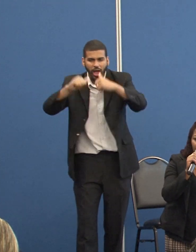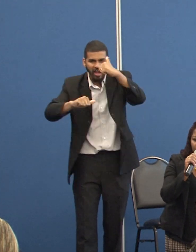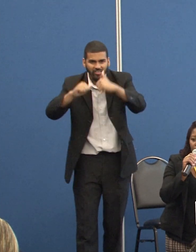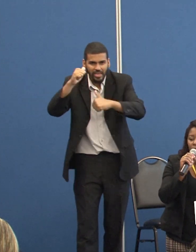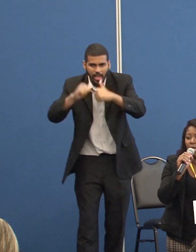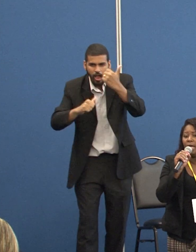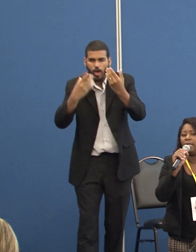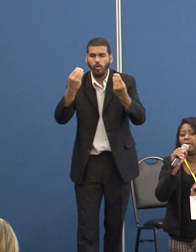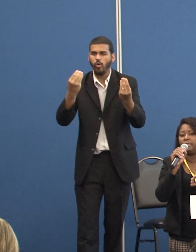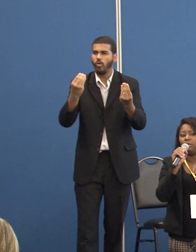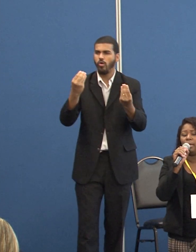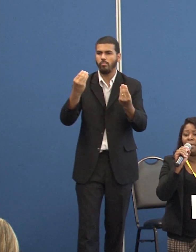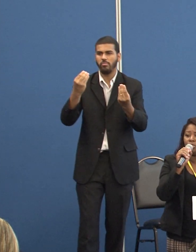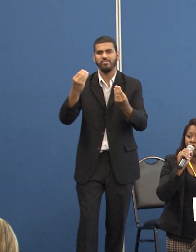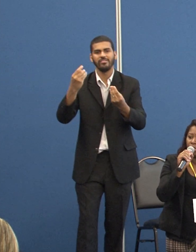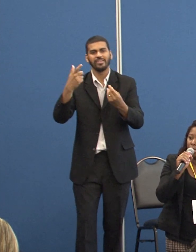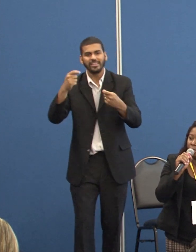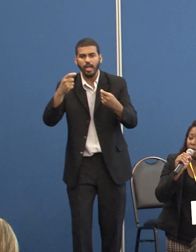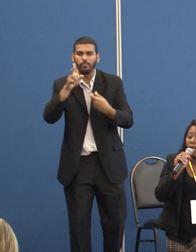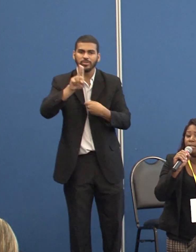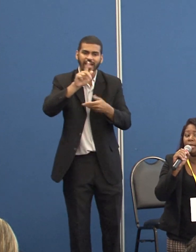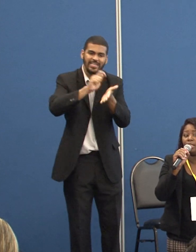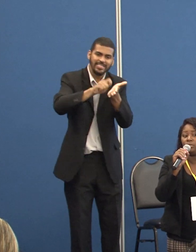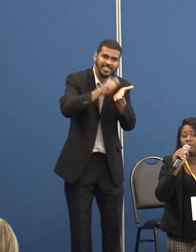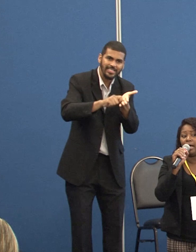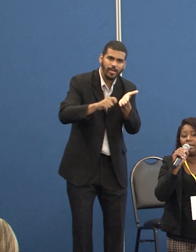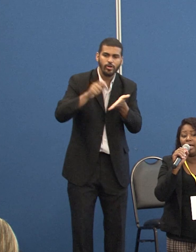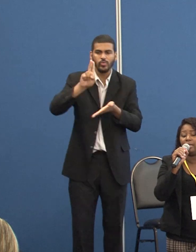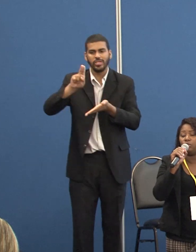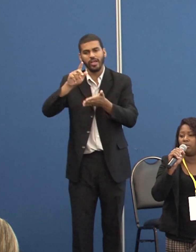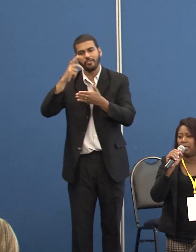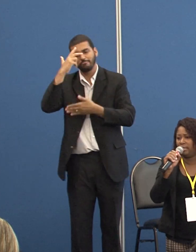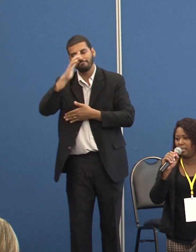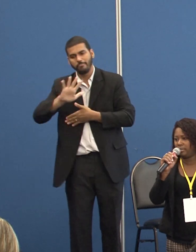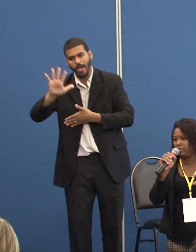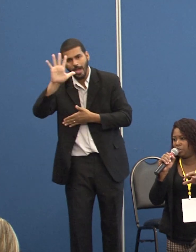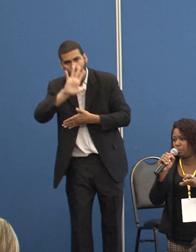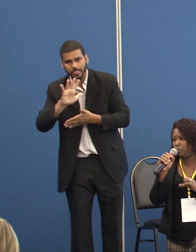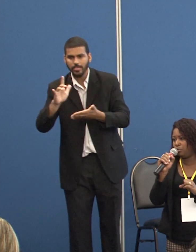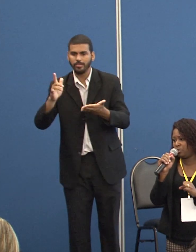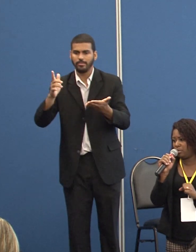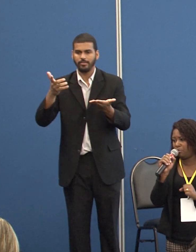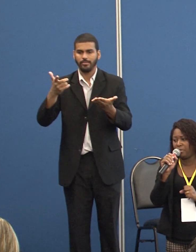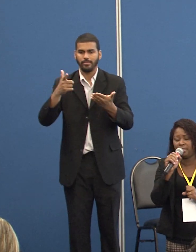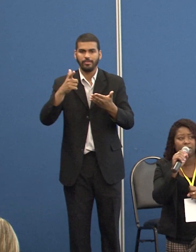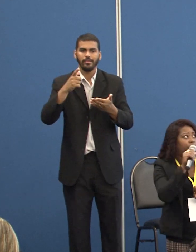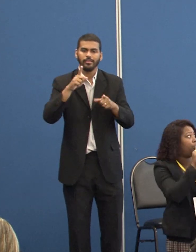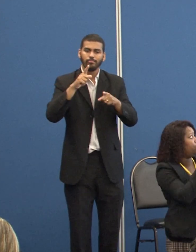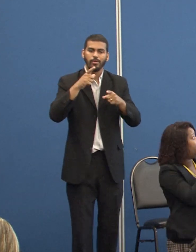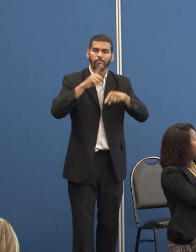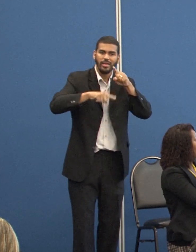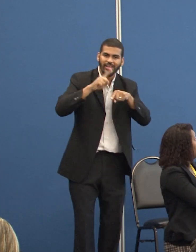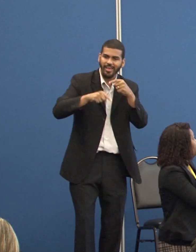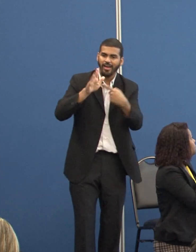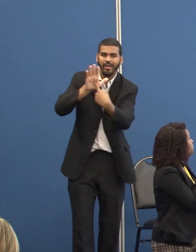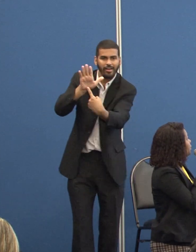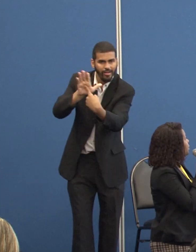uso da imagem, na questão da parte escrita, na questão da socialização desses produtos que são oferecidos.